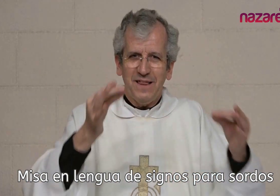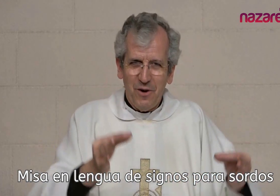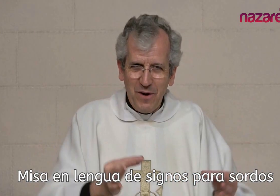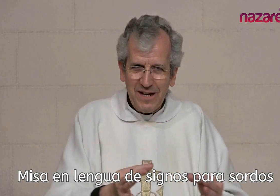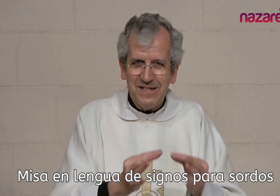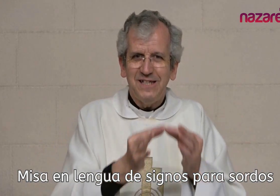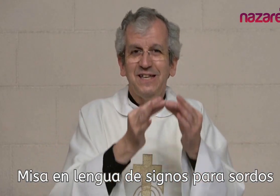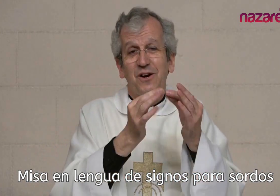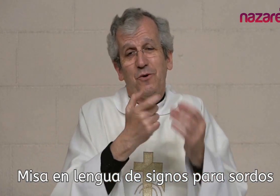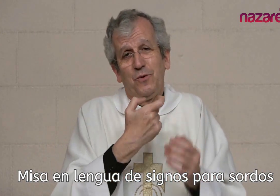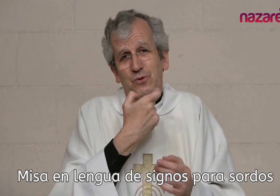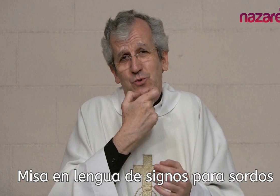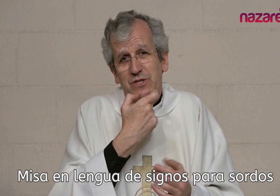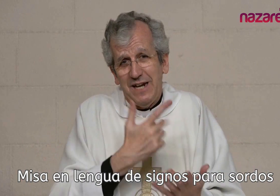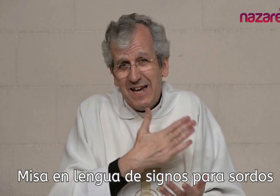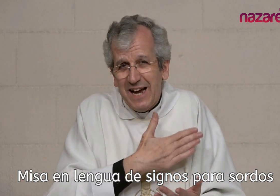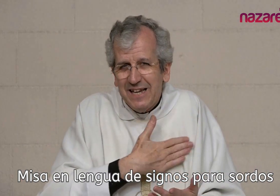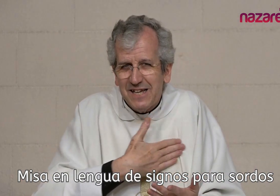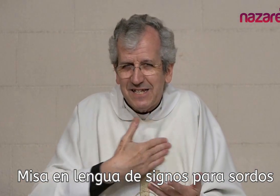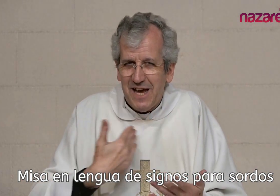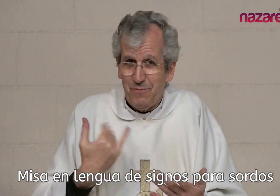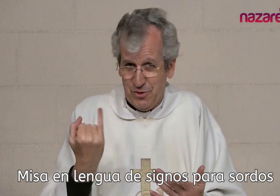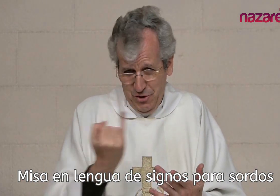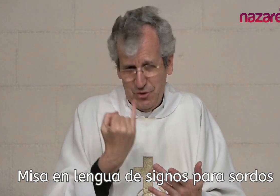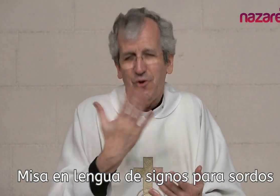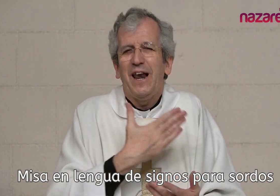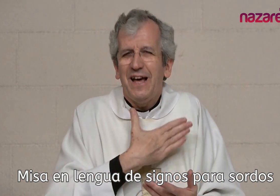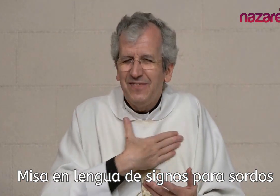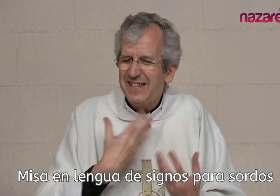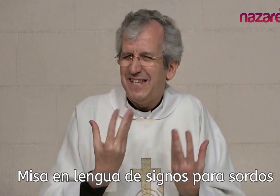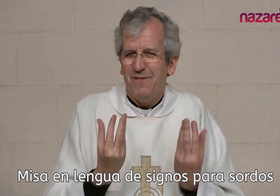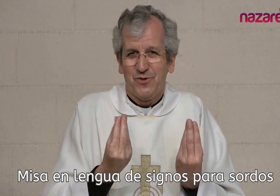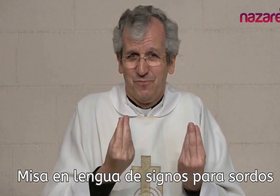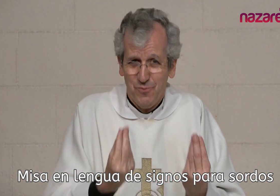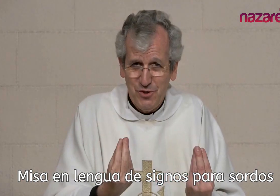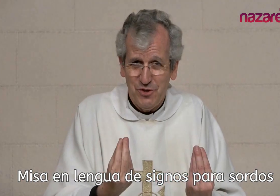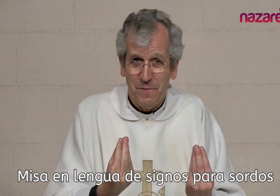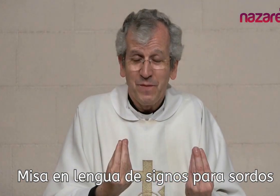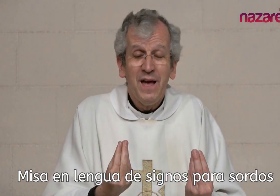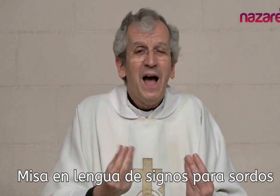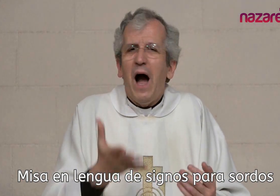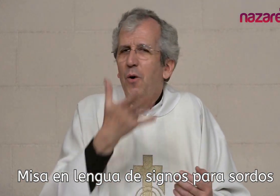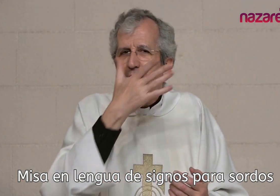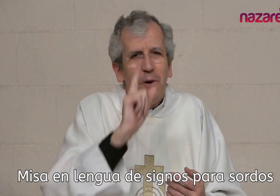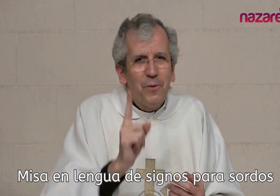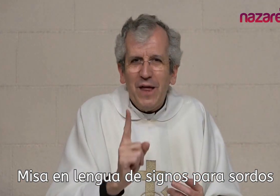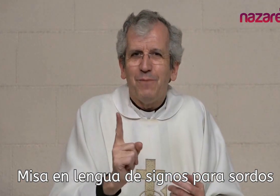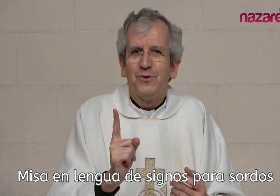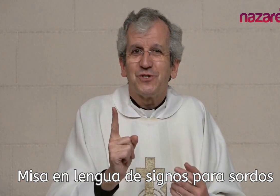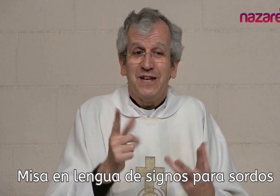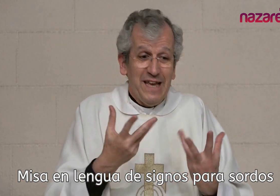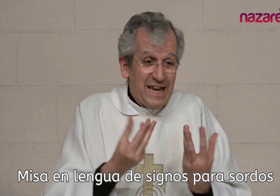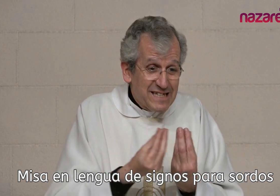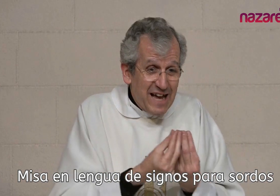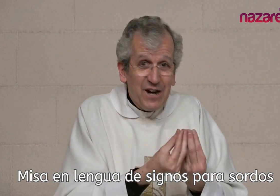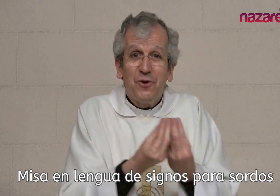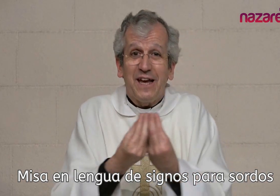de la Eucaristía como nos gustaría y deseamos, y ojalá deseemos mucho, aunque no podamos estar con